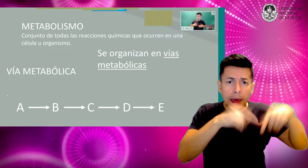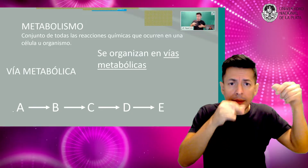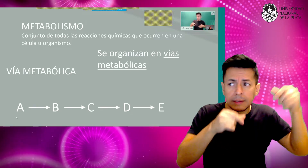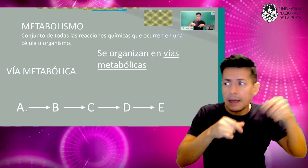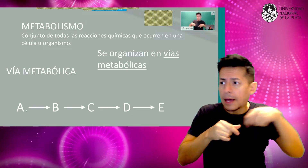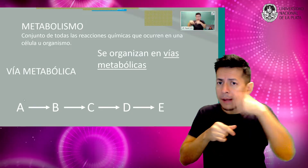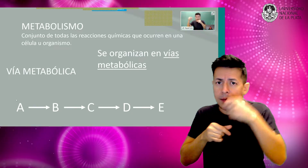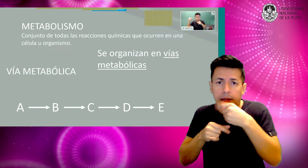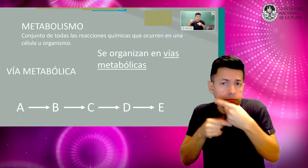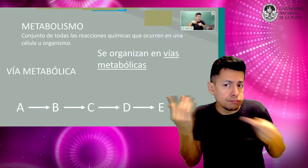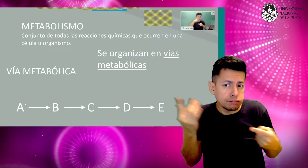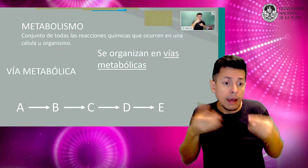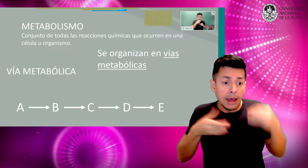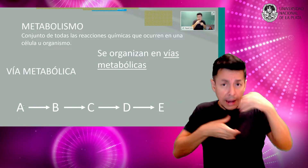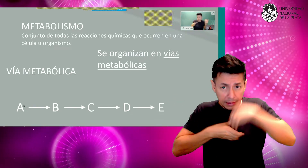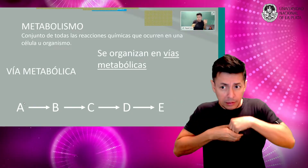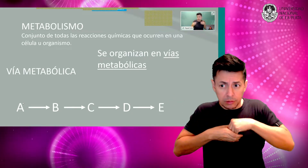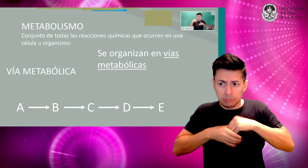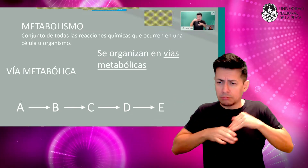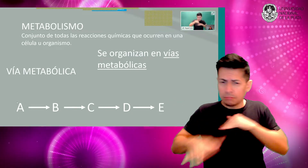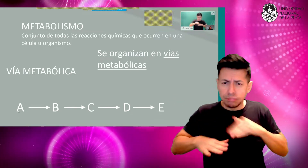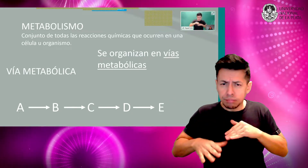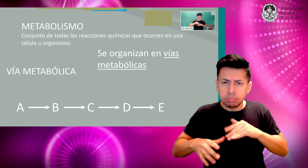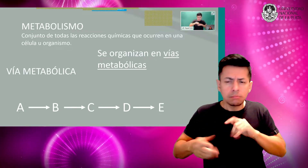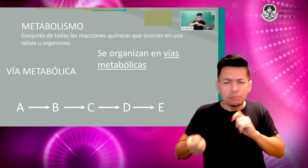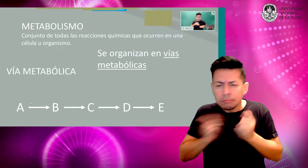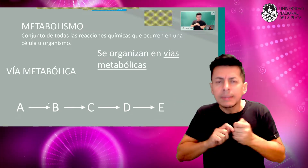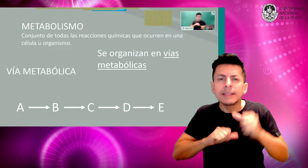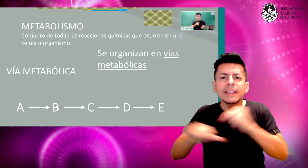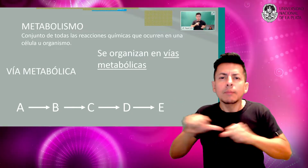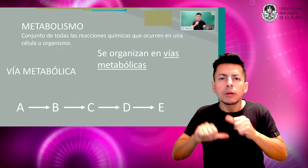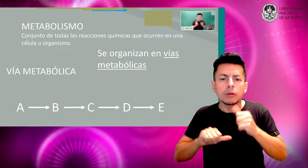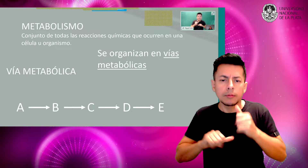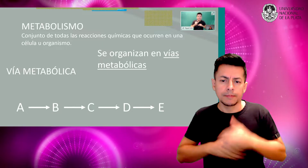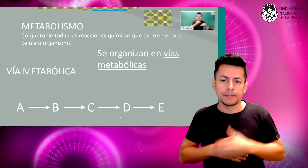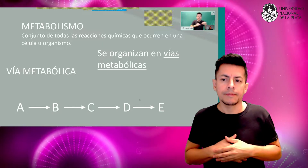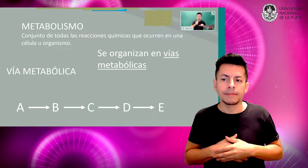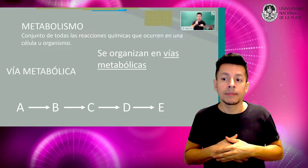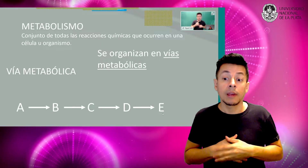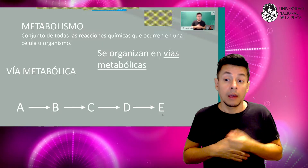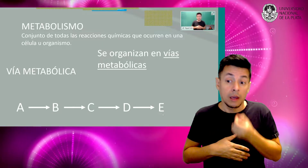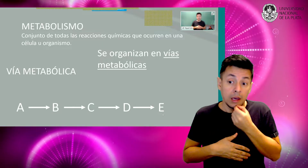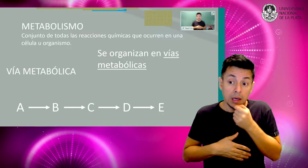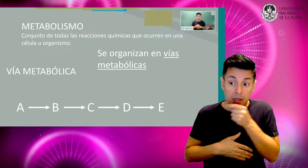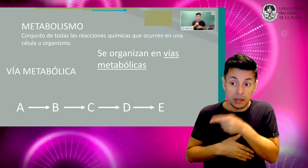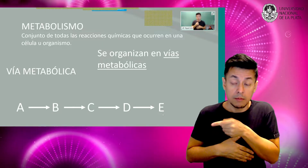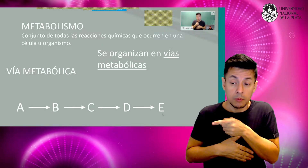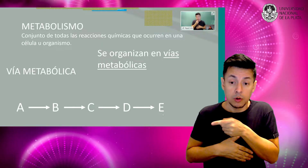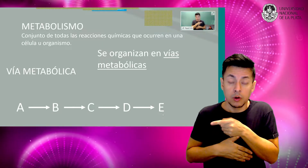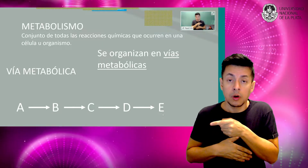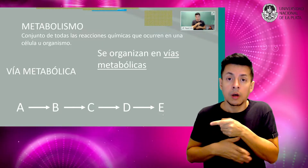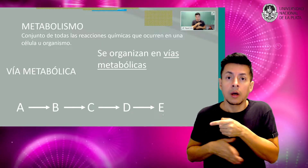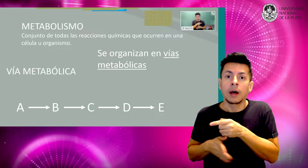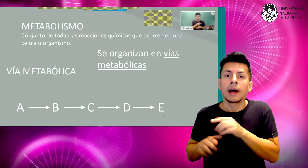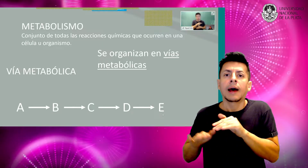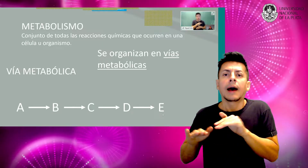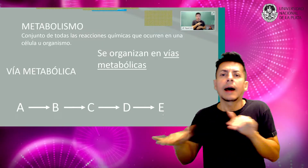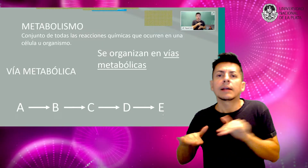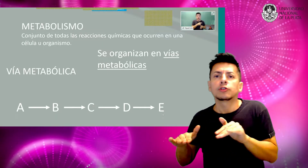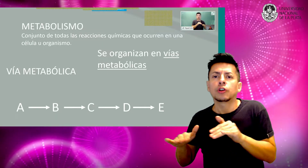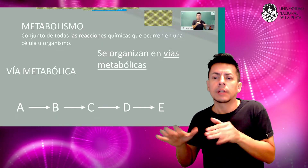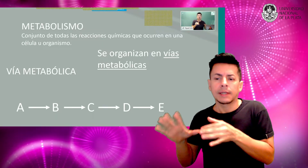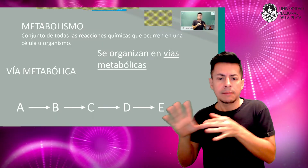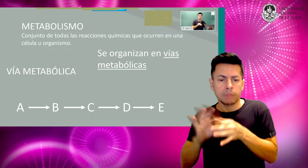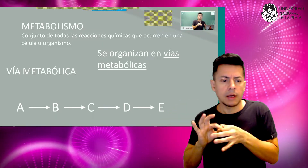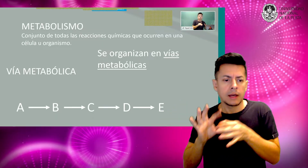Entonces, este es un ejemplo en donde vemos un conjunto de reacciones que están relacionadas entre sí para